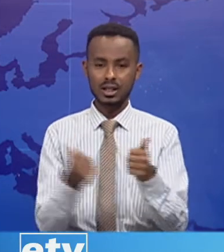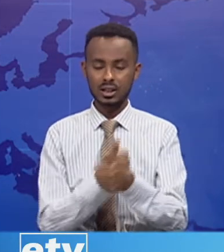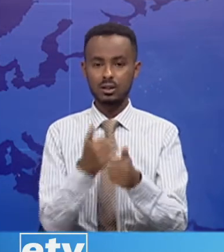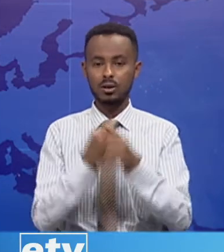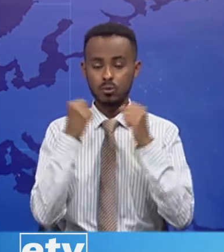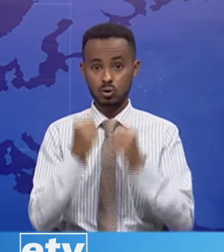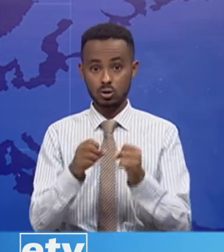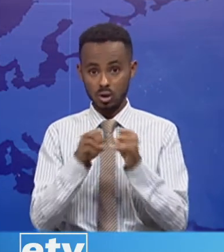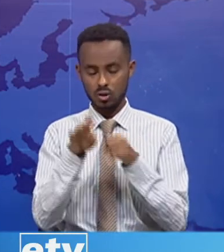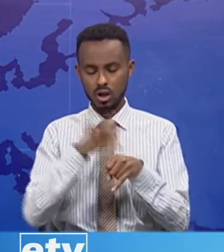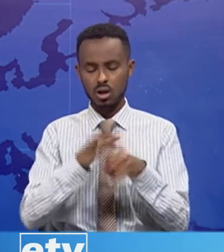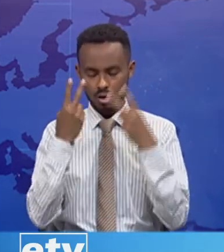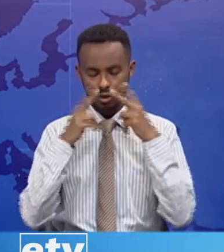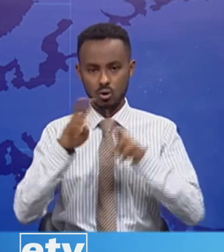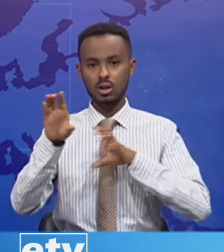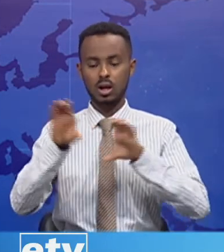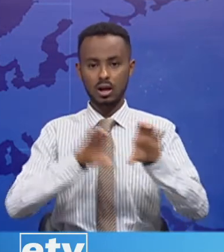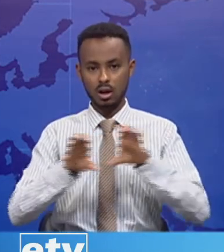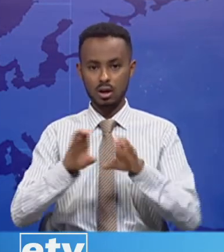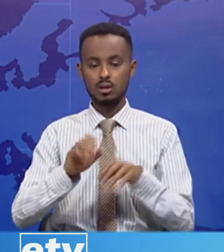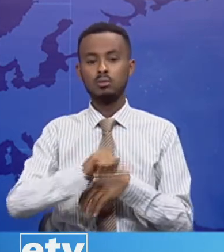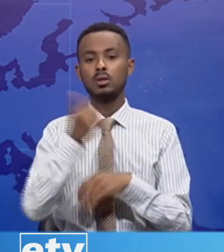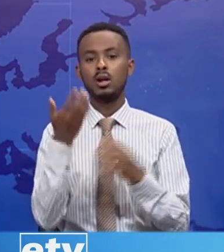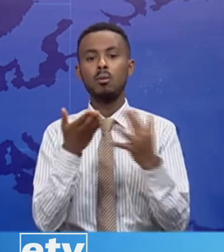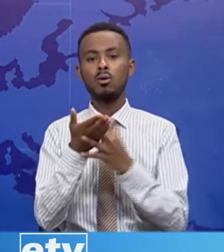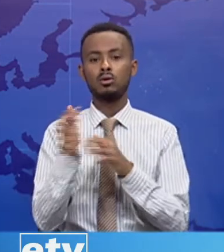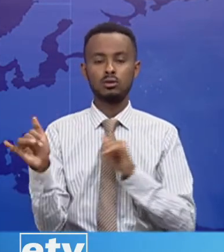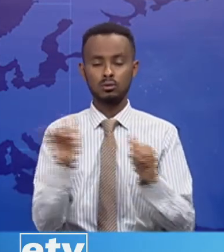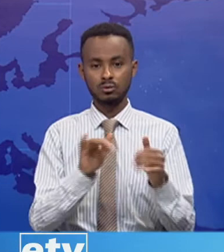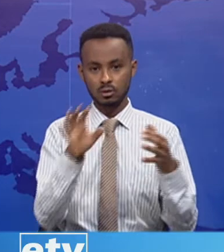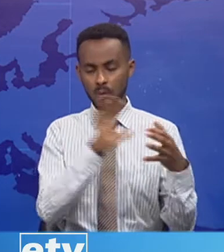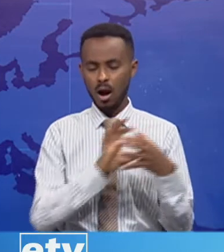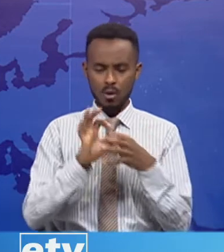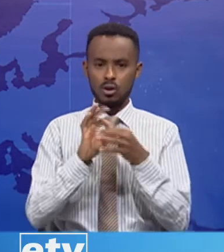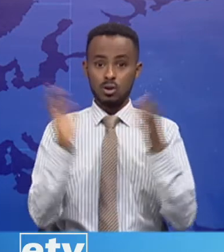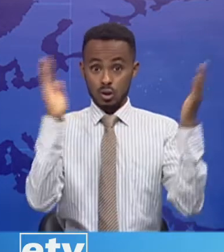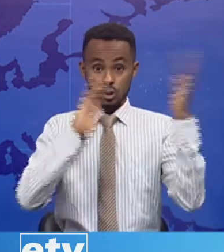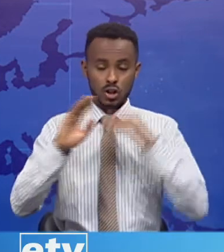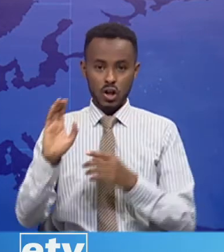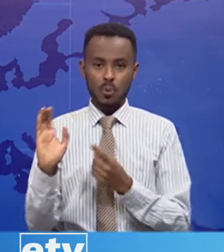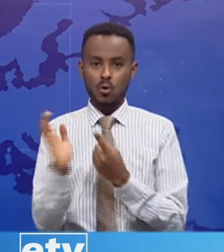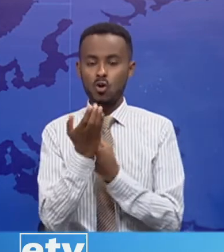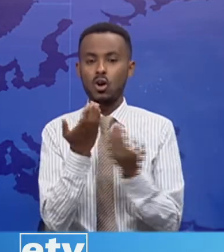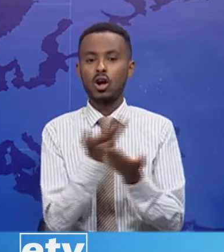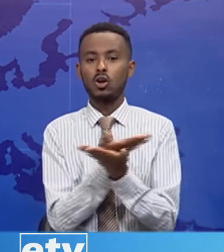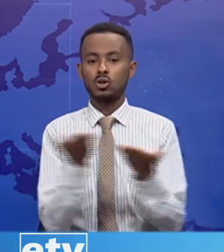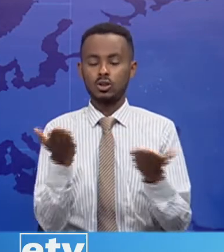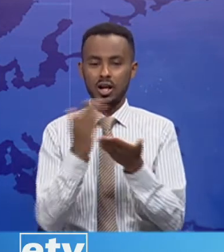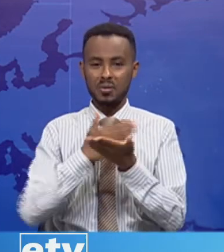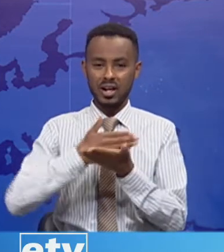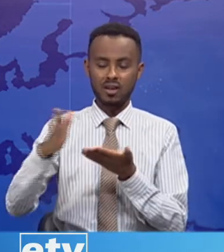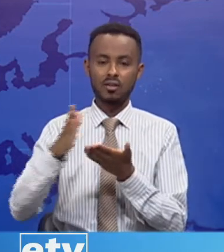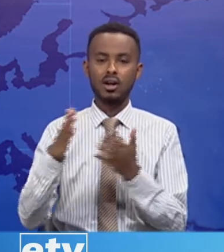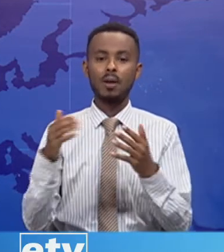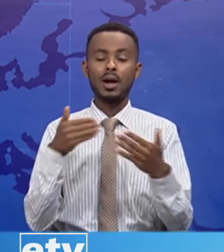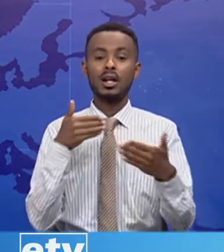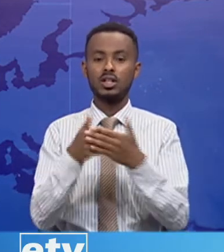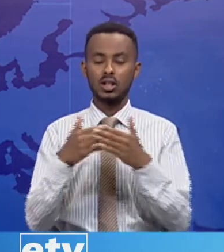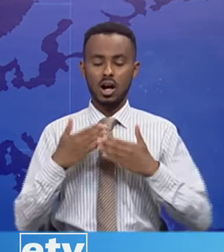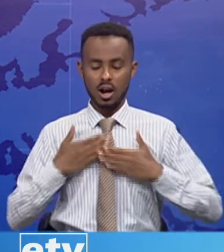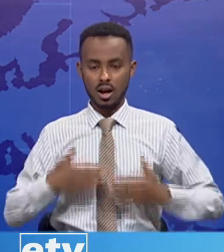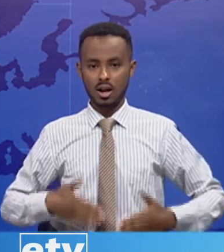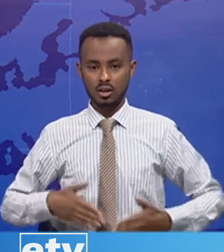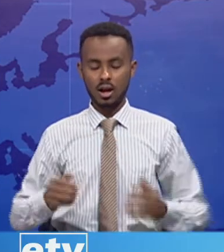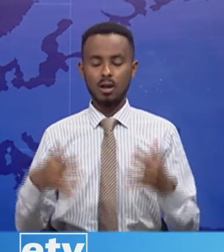የሚችሉ ዘርፎች ላይ ትኩረት እናደርጋለን። በሌላ በኩል ደግሞ ለህብረተሰቡ ችግር የሚሆኑ ነገሮችን ለመቅረፍ ከባለድርሻ አካላት